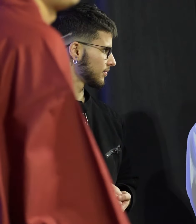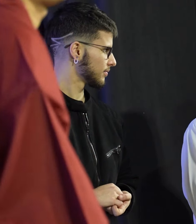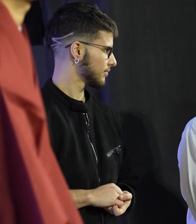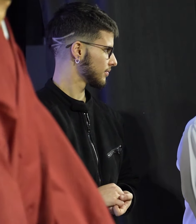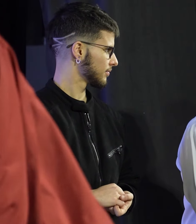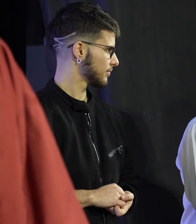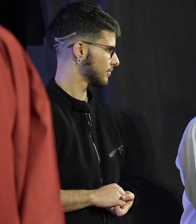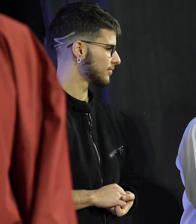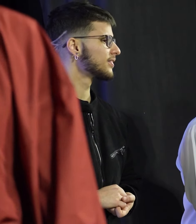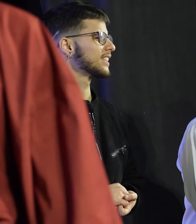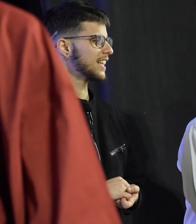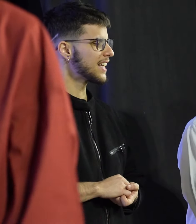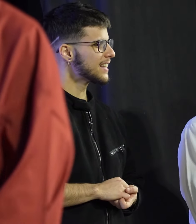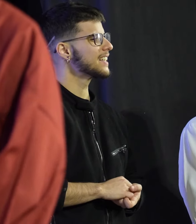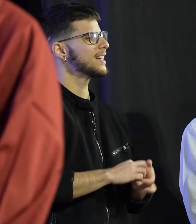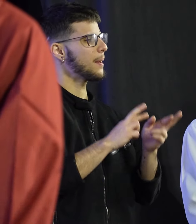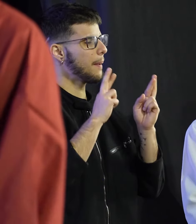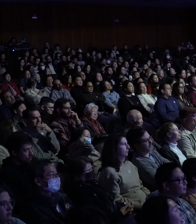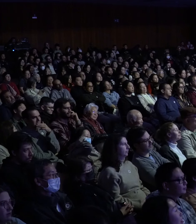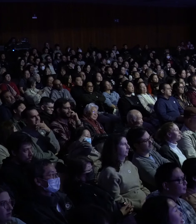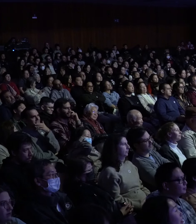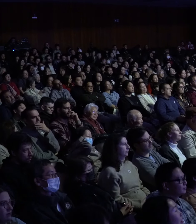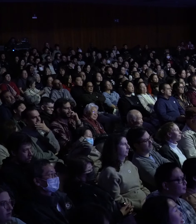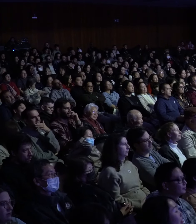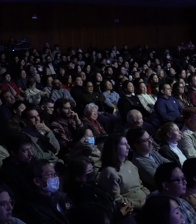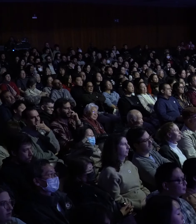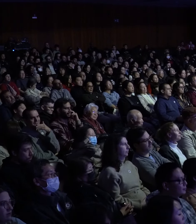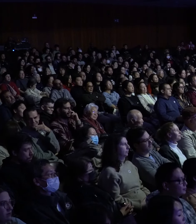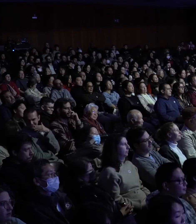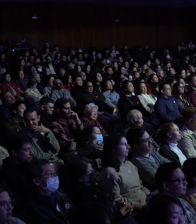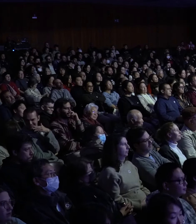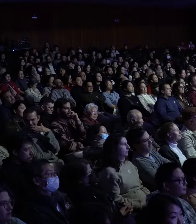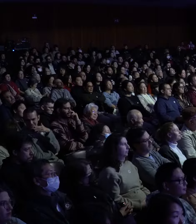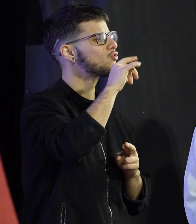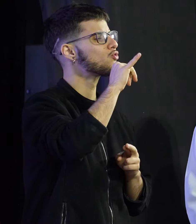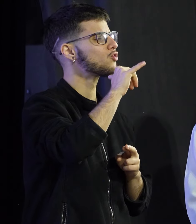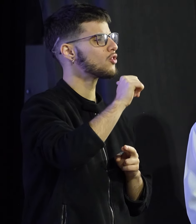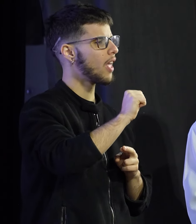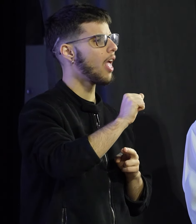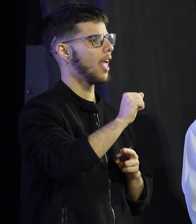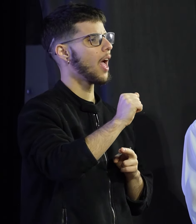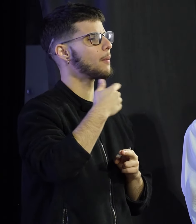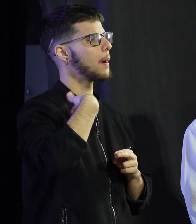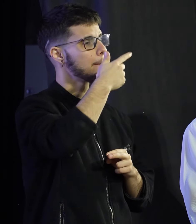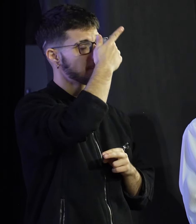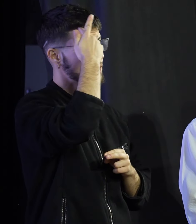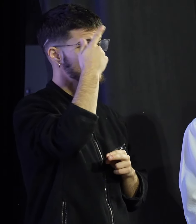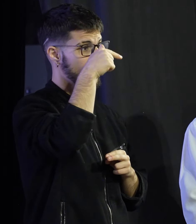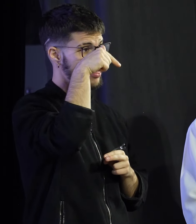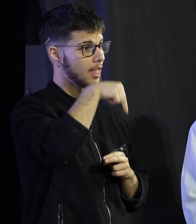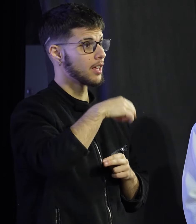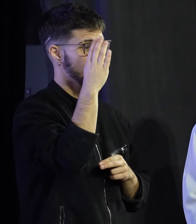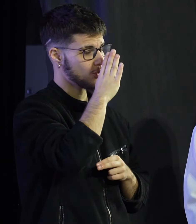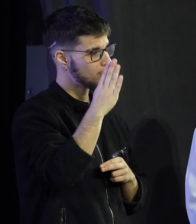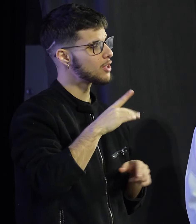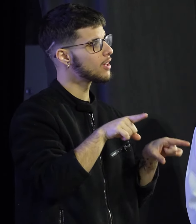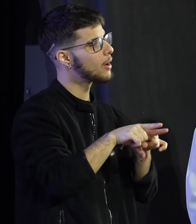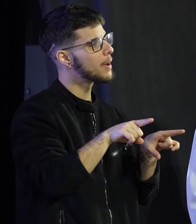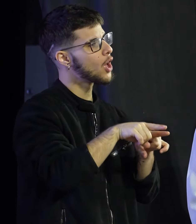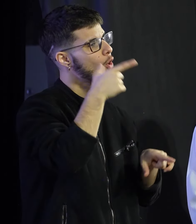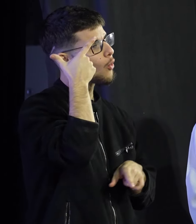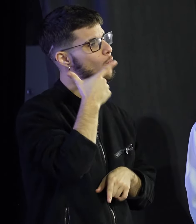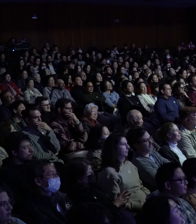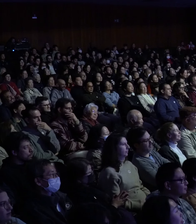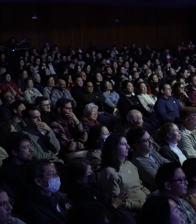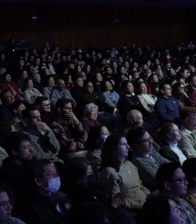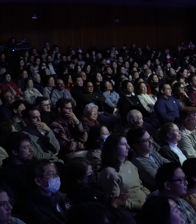Ele deseja muito que dia membro daqui do Brasil também consiga se consagrar campeão